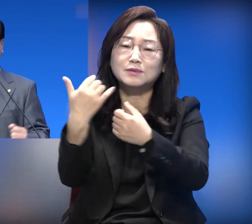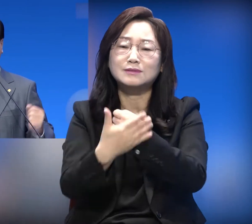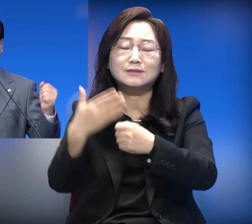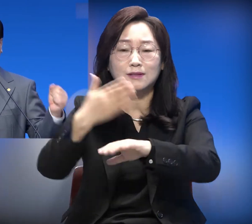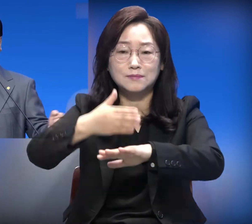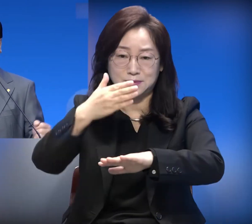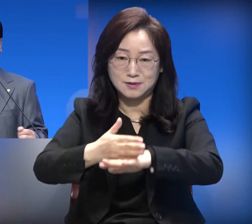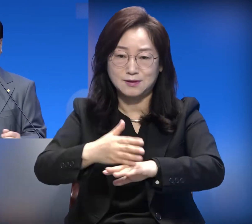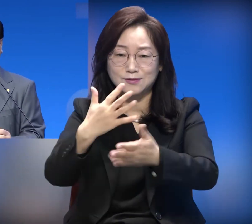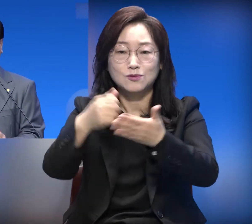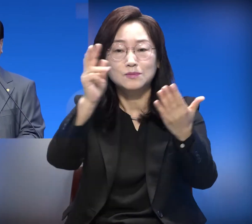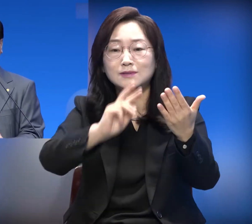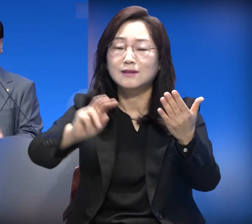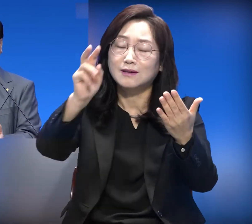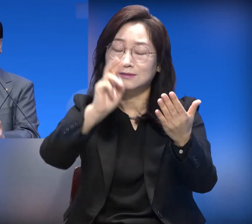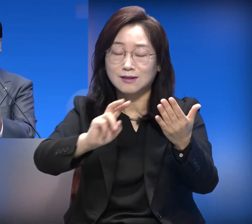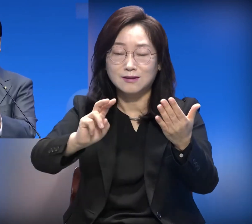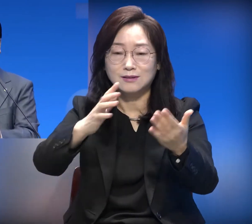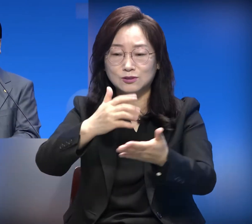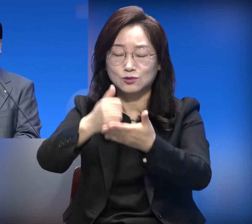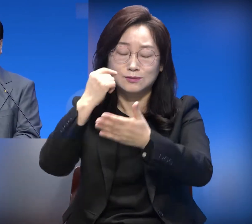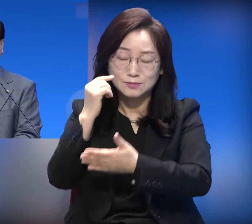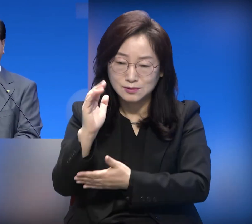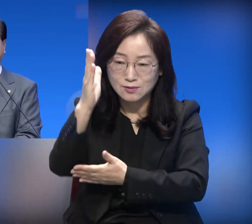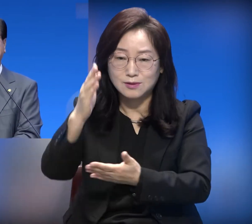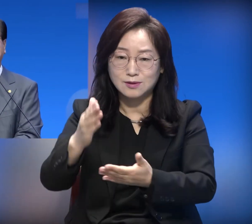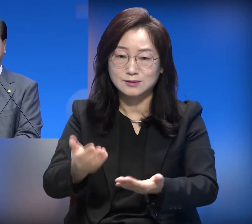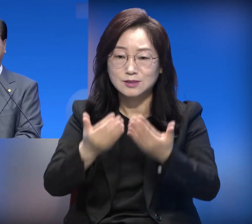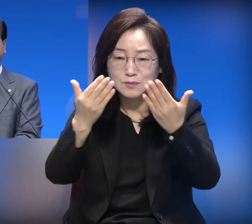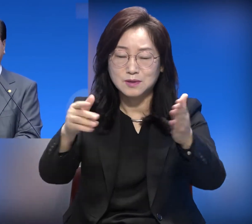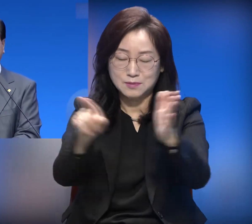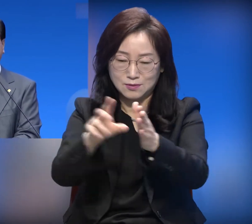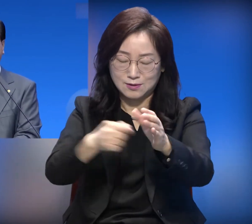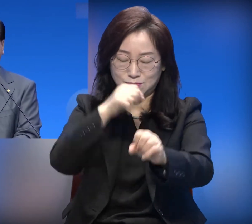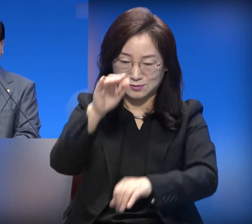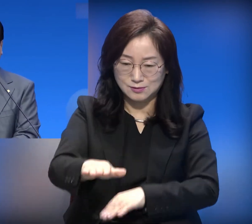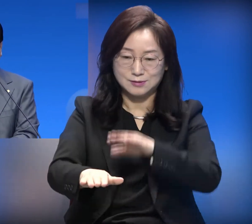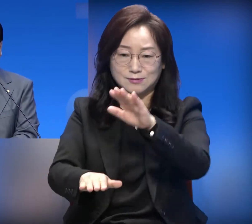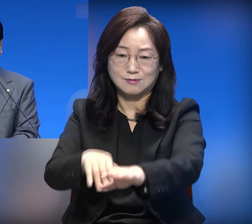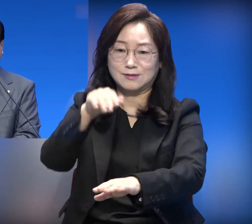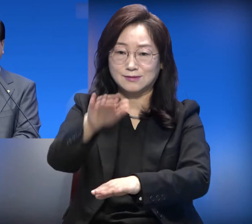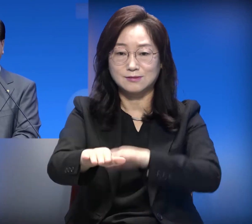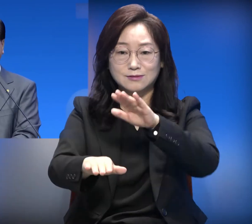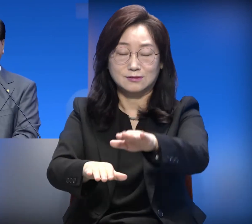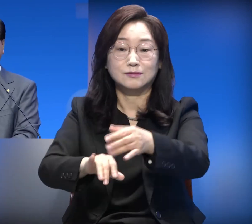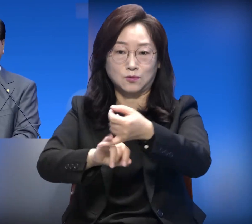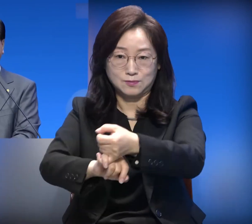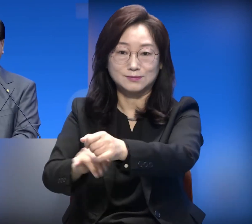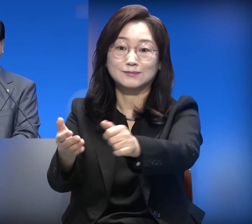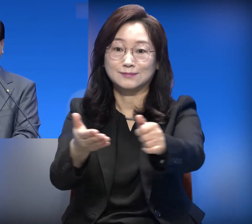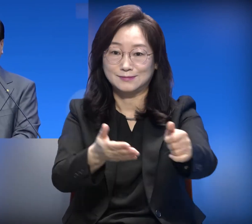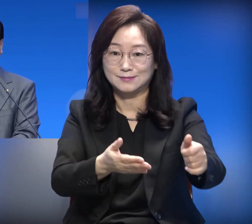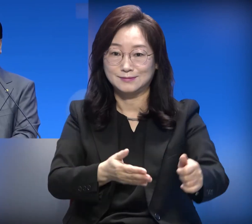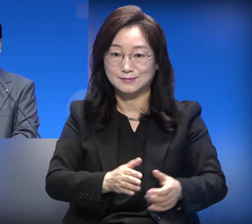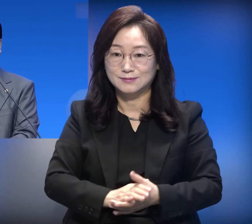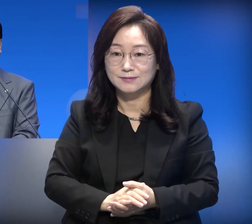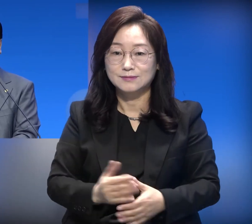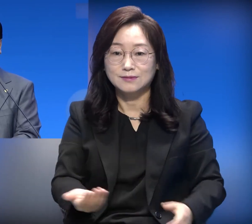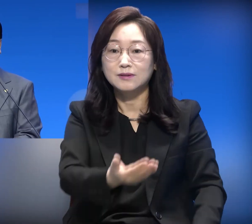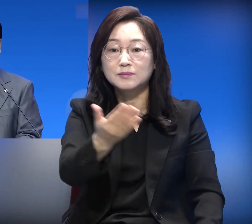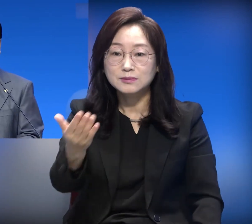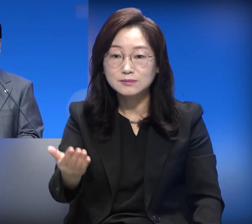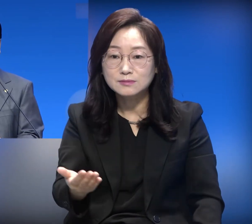감사하며 주님을 찬양하며 주님께 영광 돌리며 믿음으로 전진 또 전진 또 전진을 해나가야 될 것입니다.